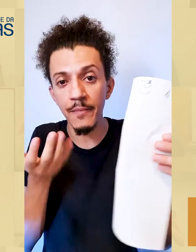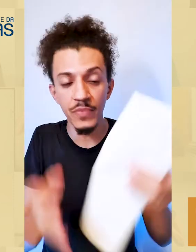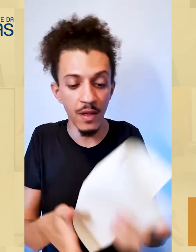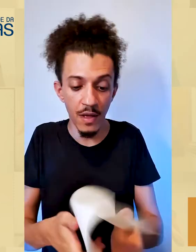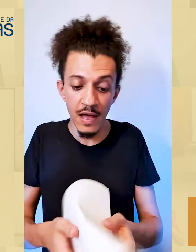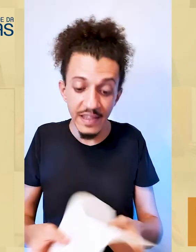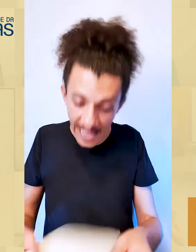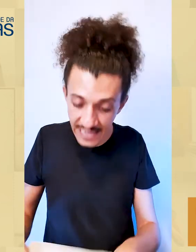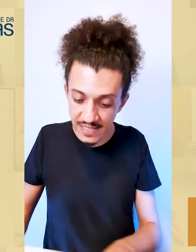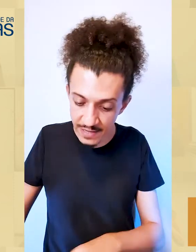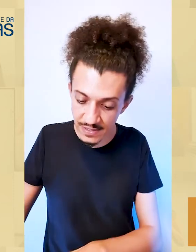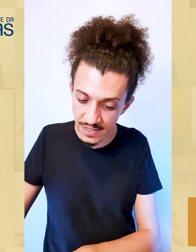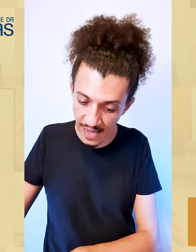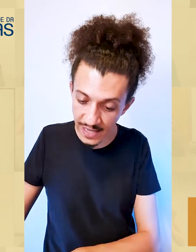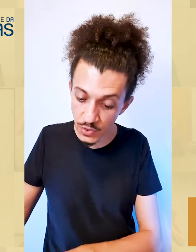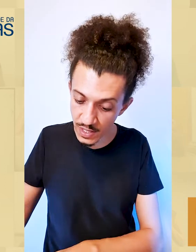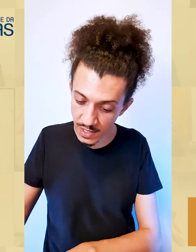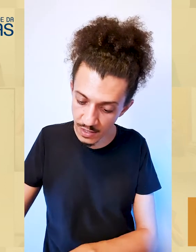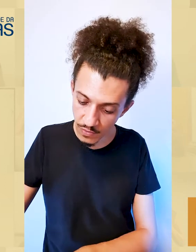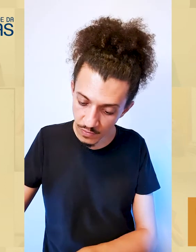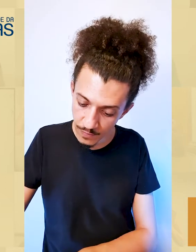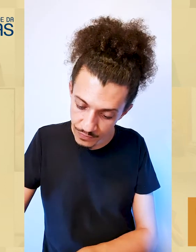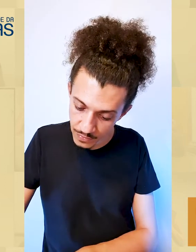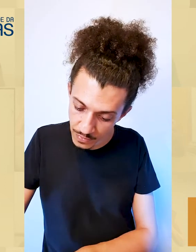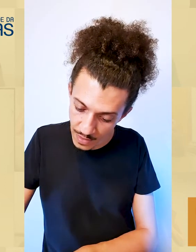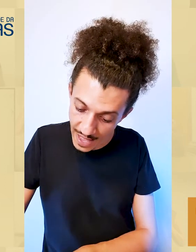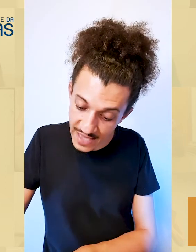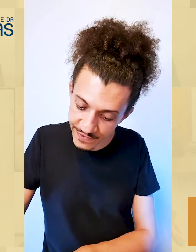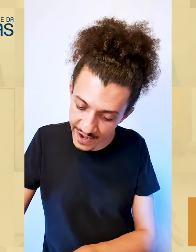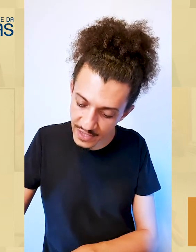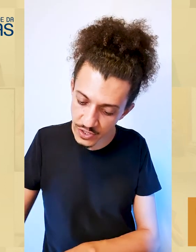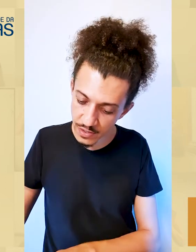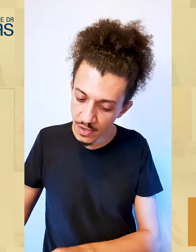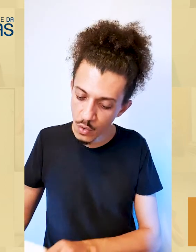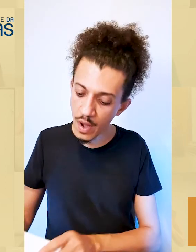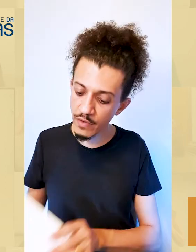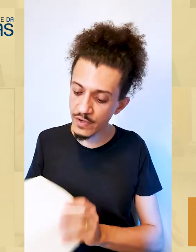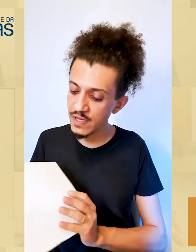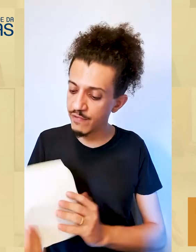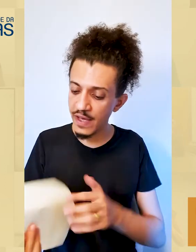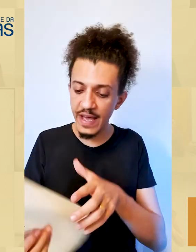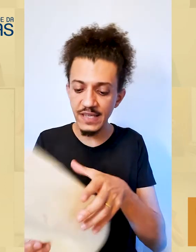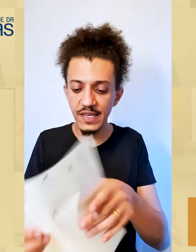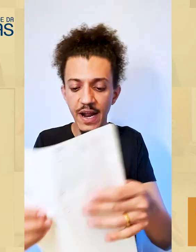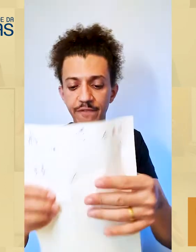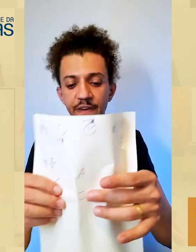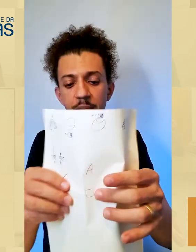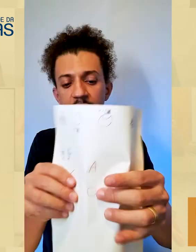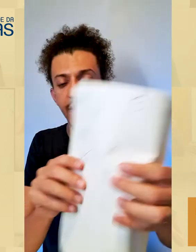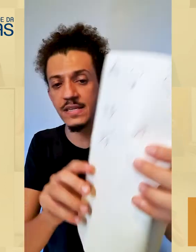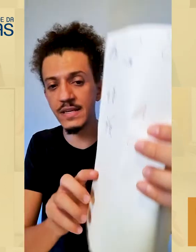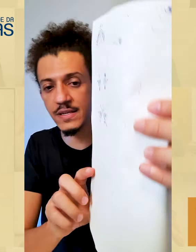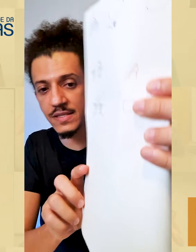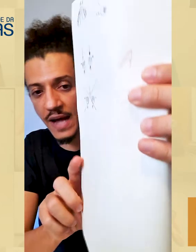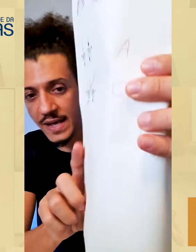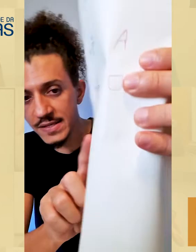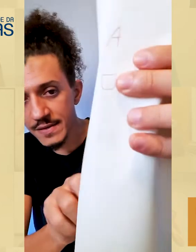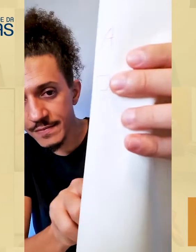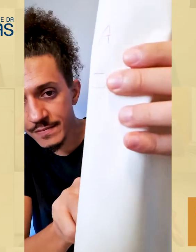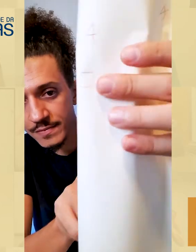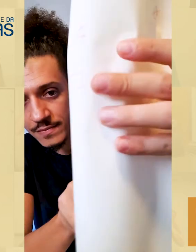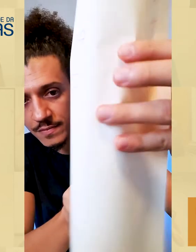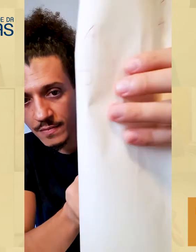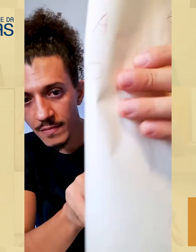A. Na escrita de sinais, no entanto, é diferente. Quando você vê esse grafema aqui na escrita de